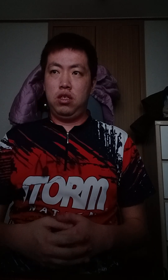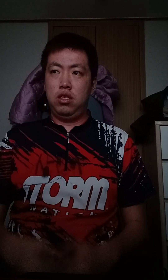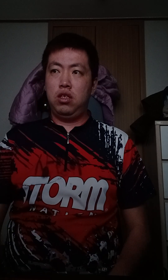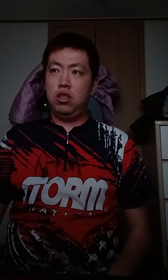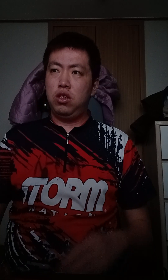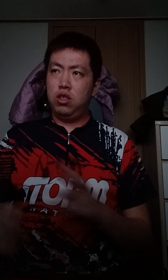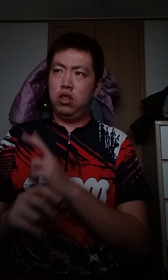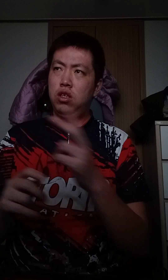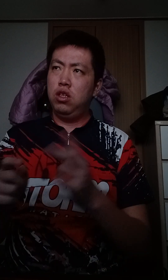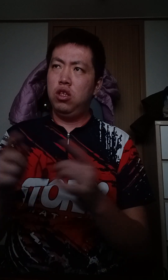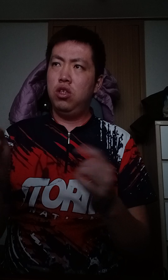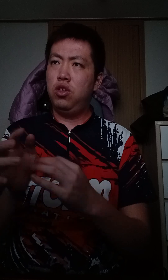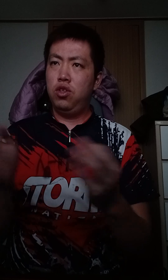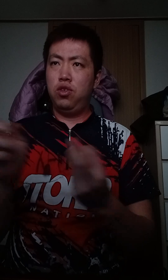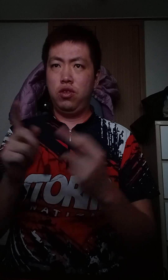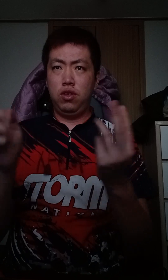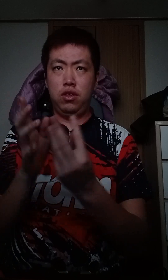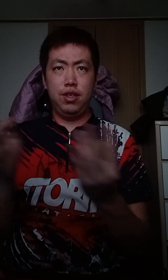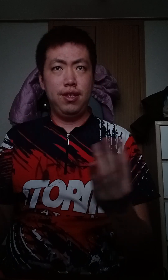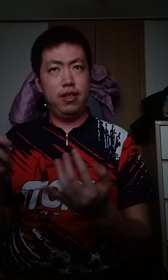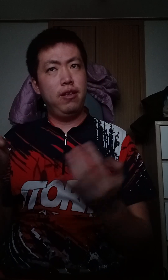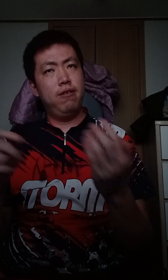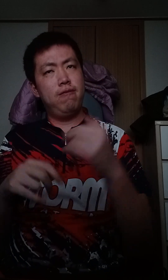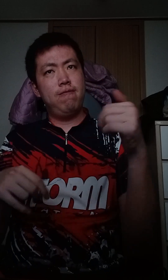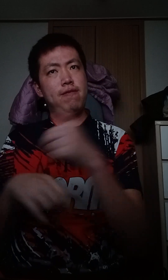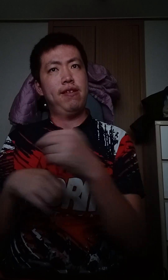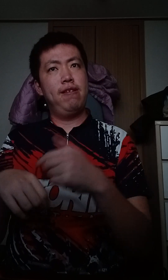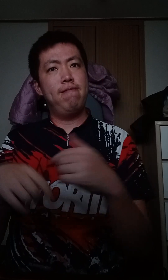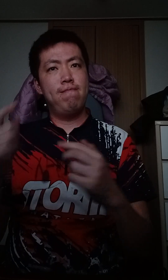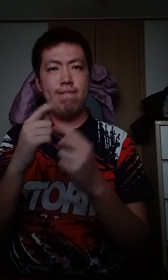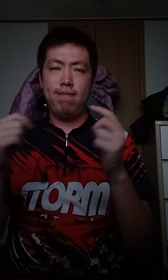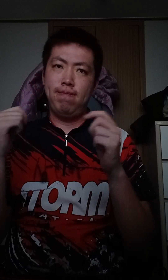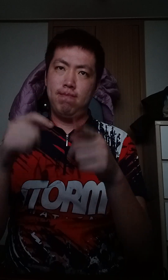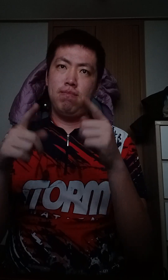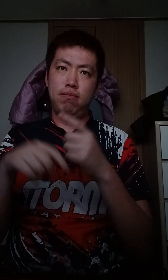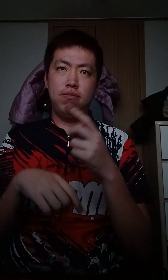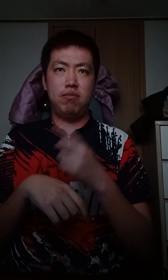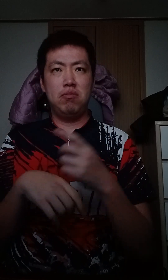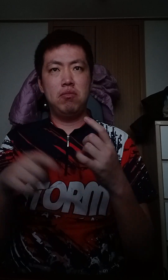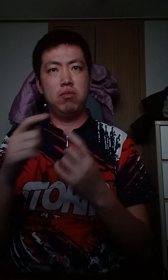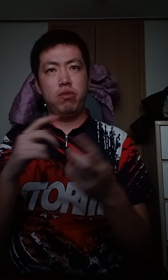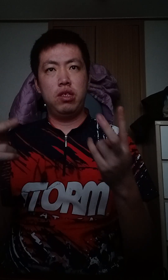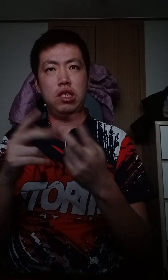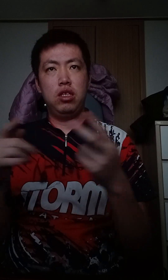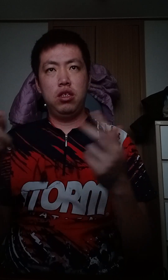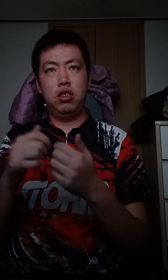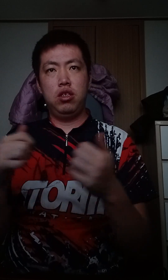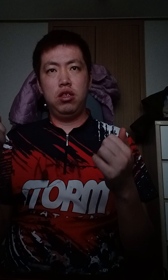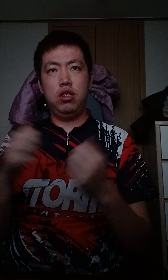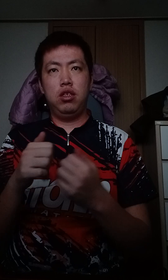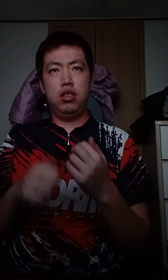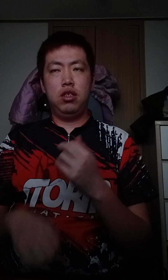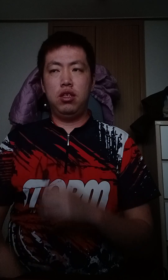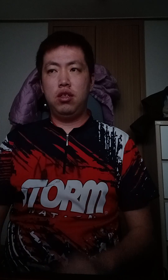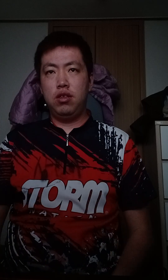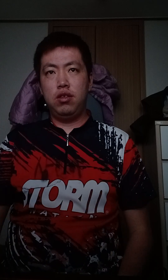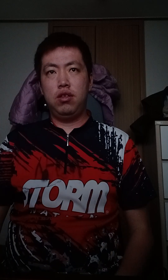오늘 새벽 중부 내륙 고속도로에서 버스 한 대가 역주행하면서 화물차 석 대와 잇따라 충돌했습니다. 이